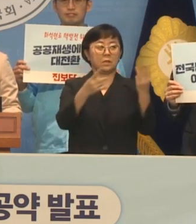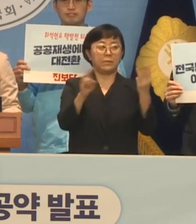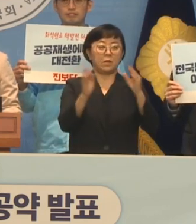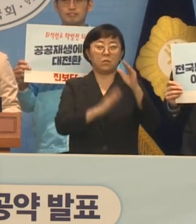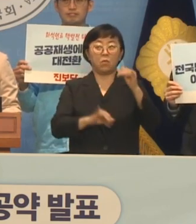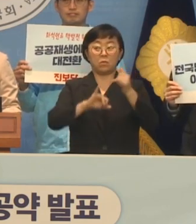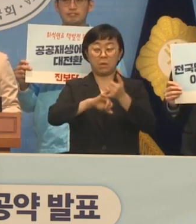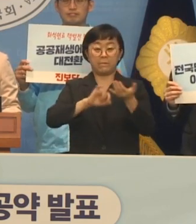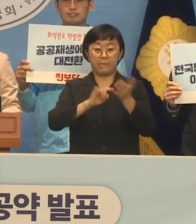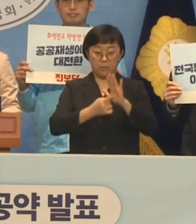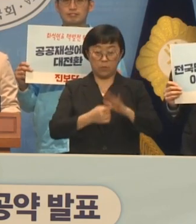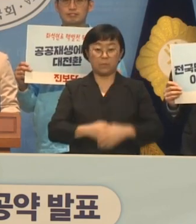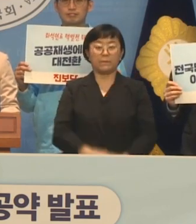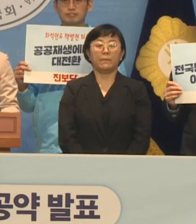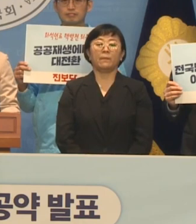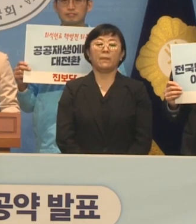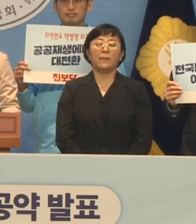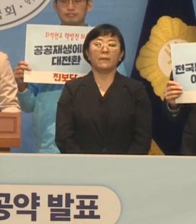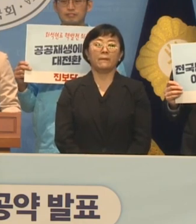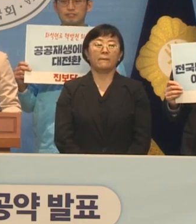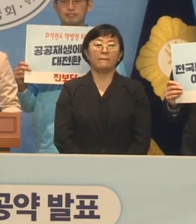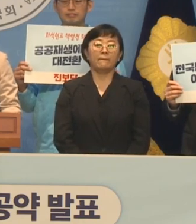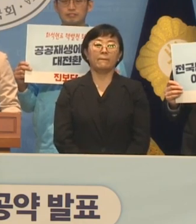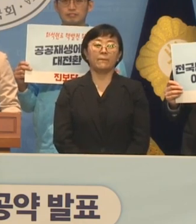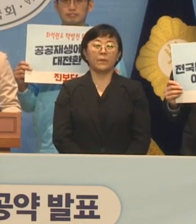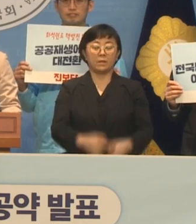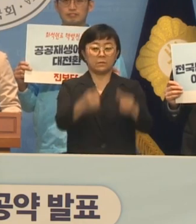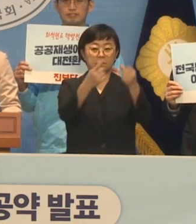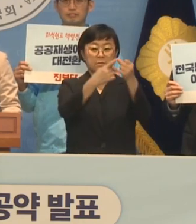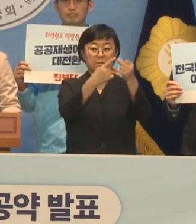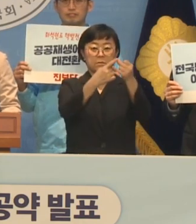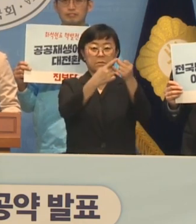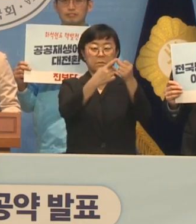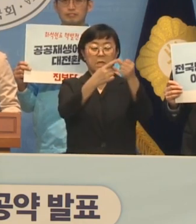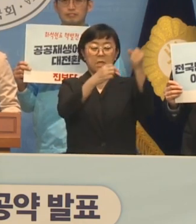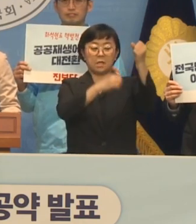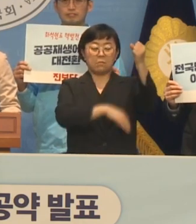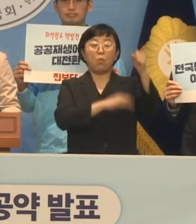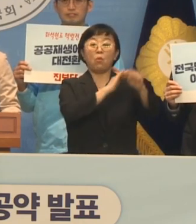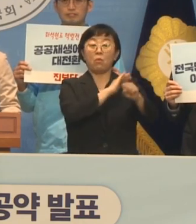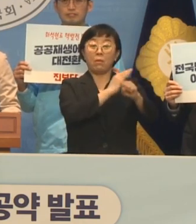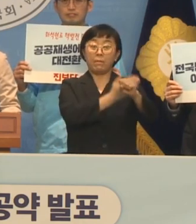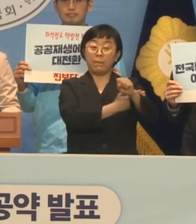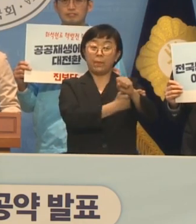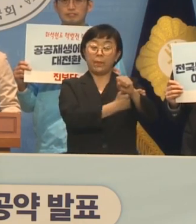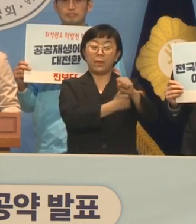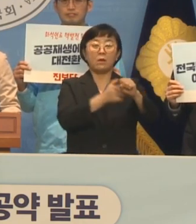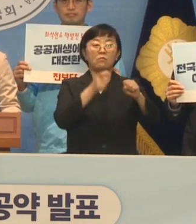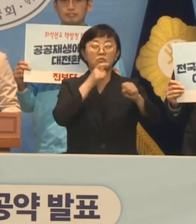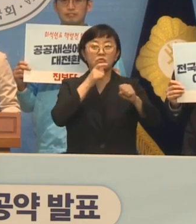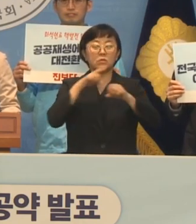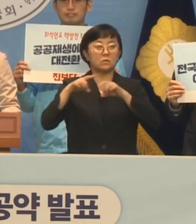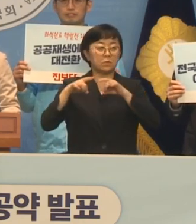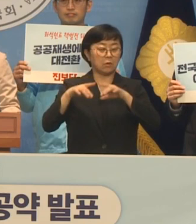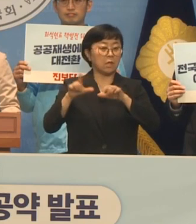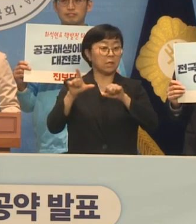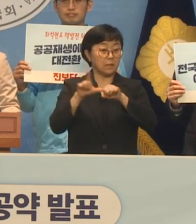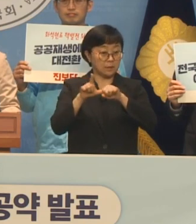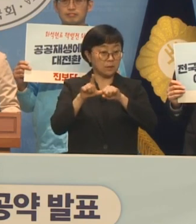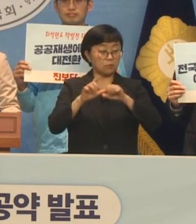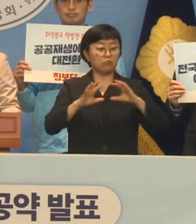공약을 발표하겠습니다. 첫째, 기본권으로 물전기, 가스,